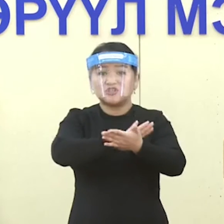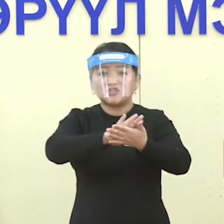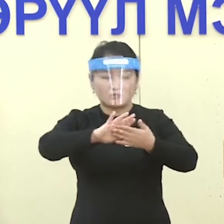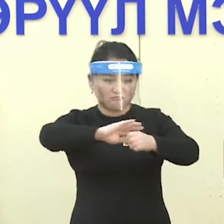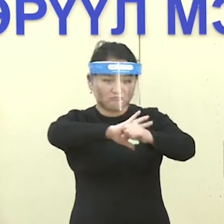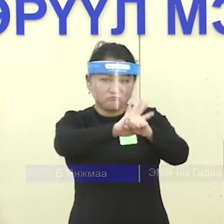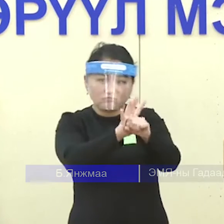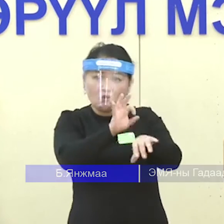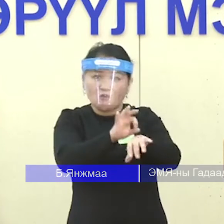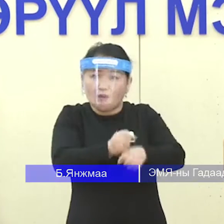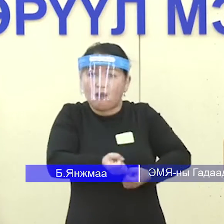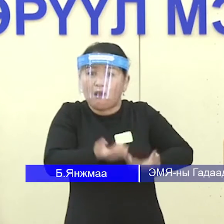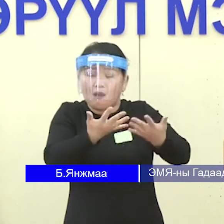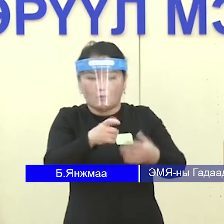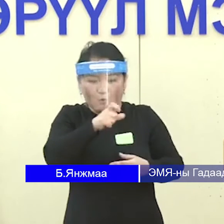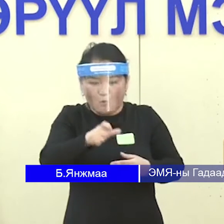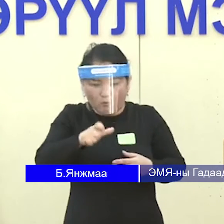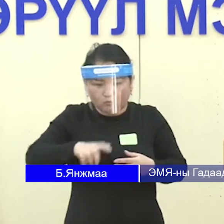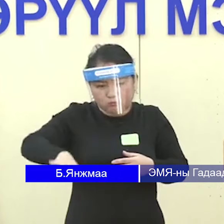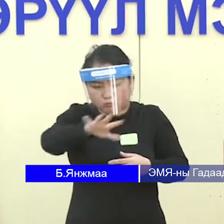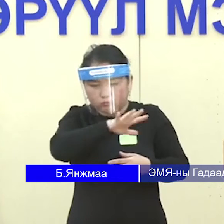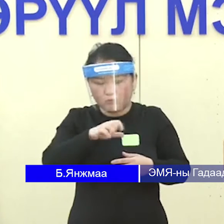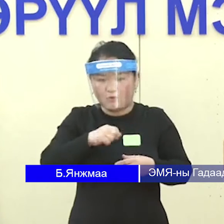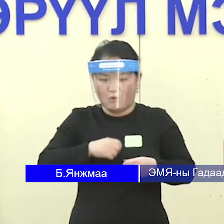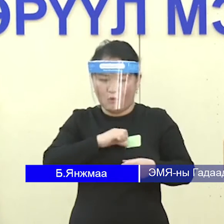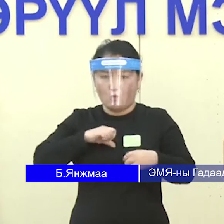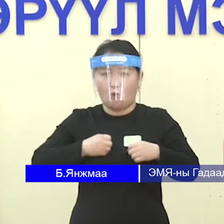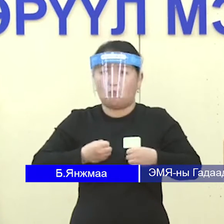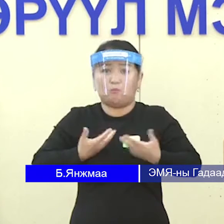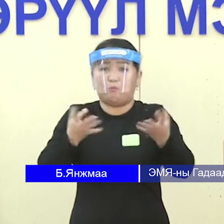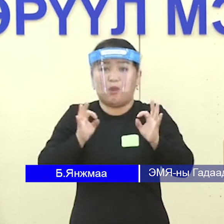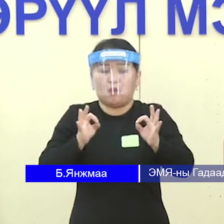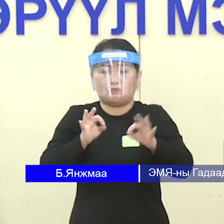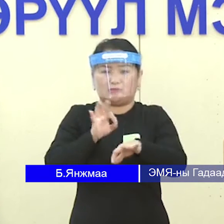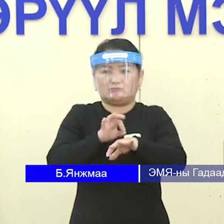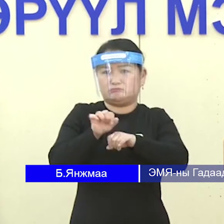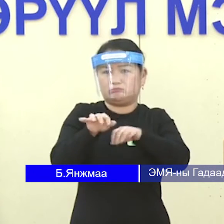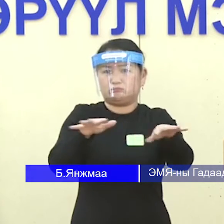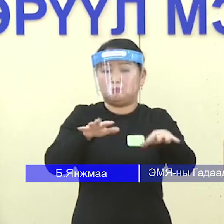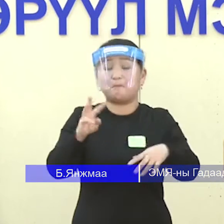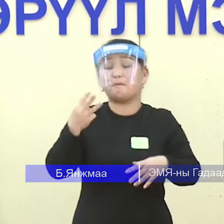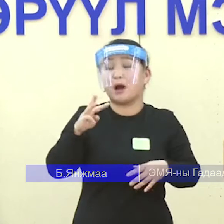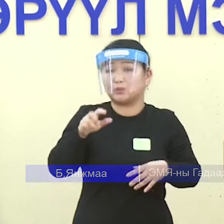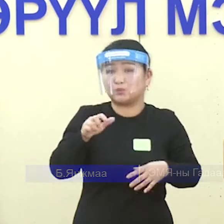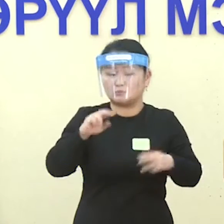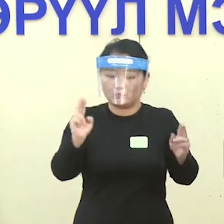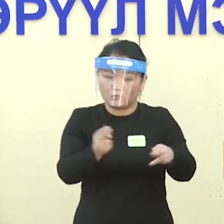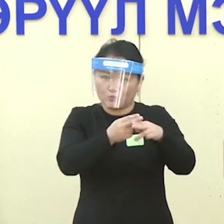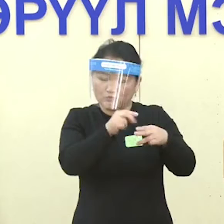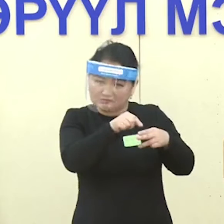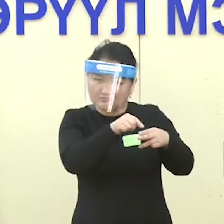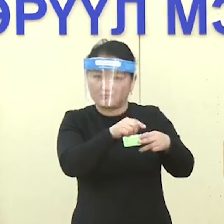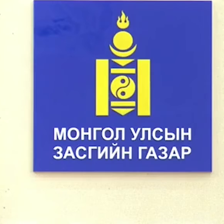хүн амийн дон шынж тэмдэгүй халтуыр тэгчэд байж болзашхуу гэсэн дүүнэлтэй түргэхэд хүрч байна